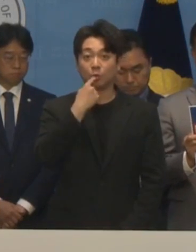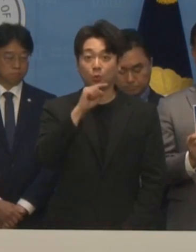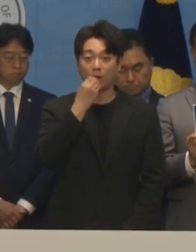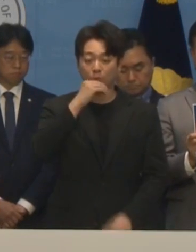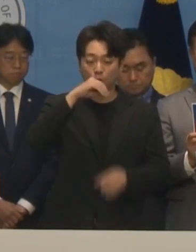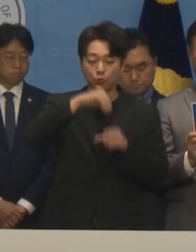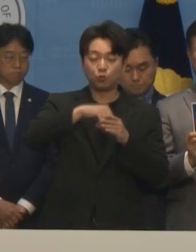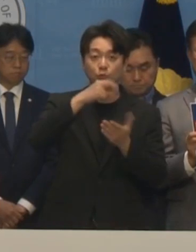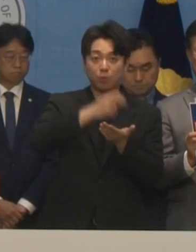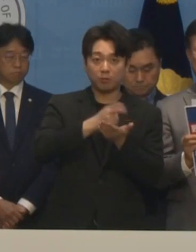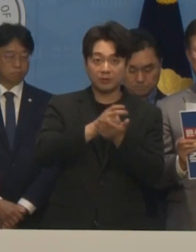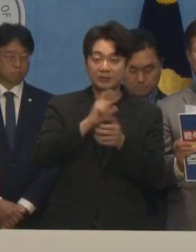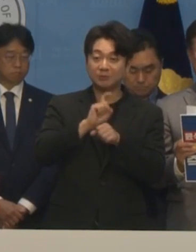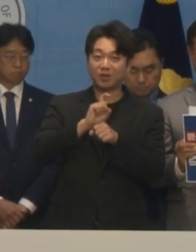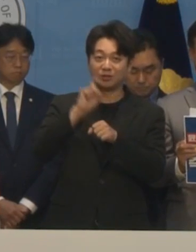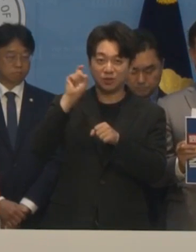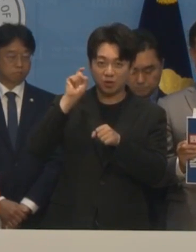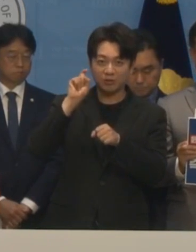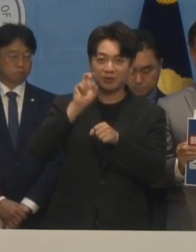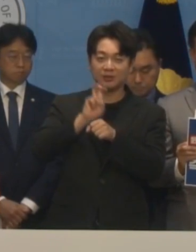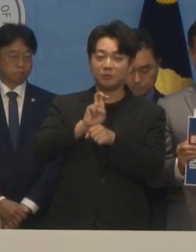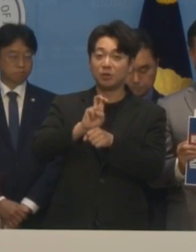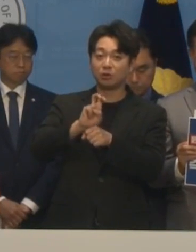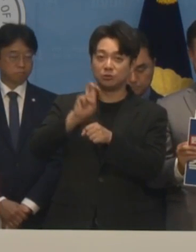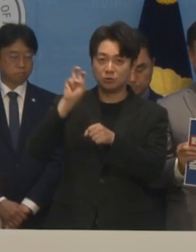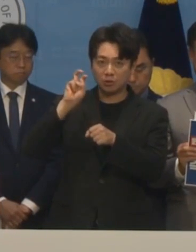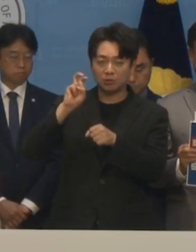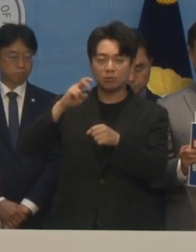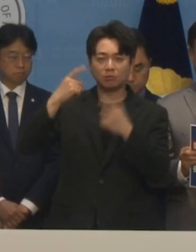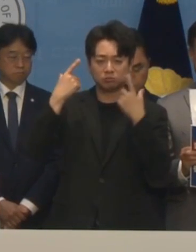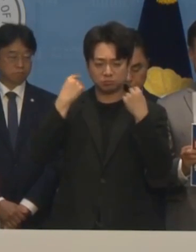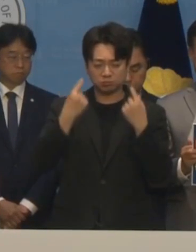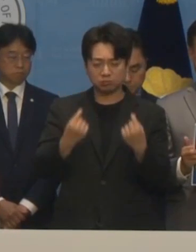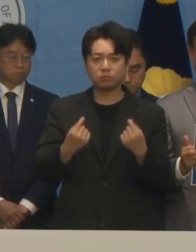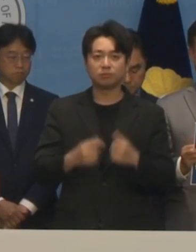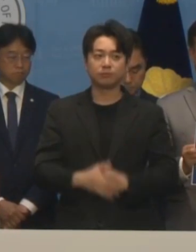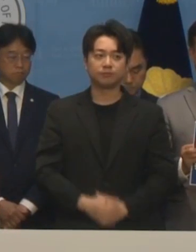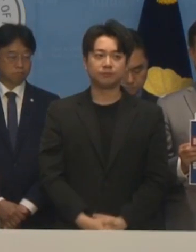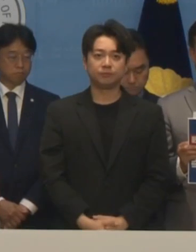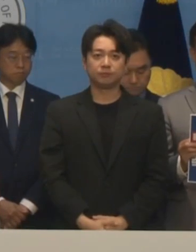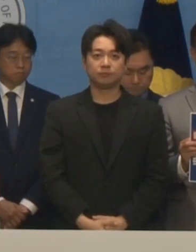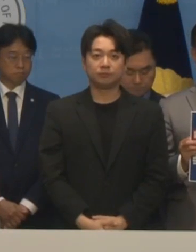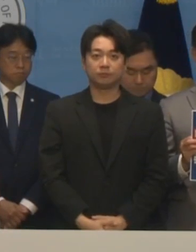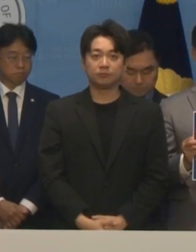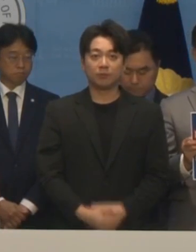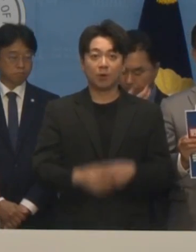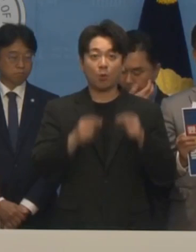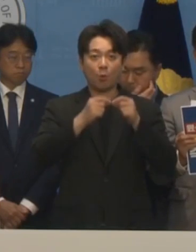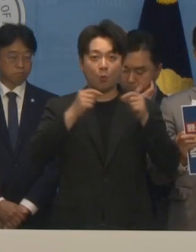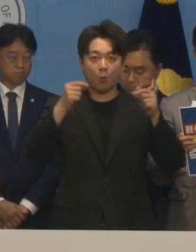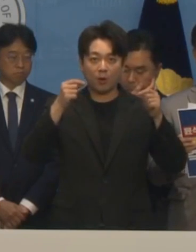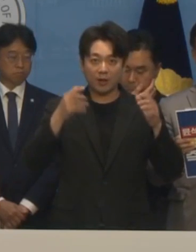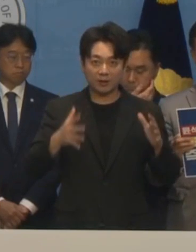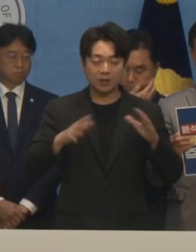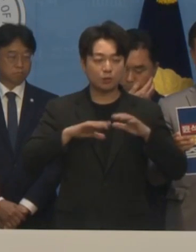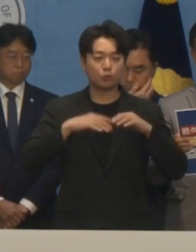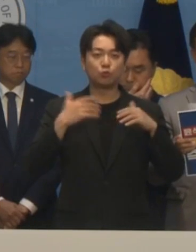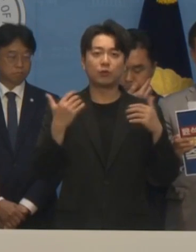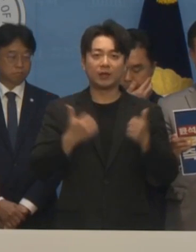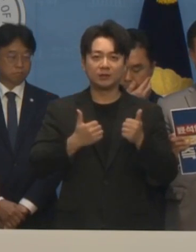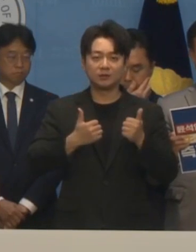10년 전에도 있었고 20년 전에도 존재했습니다. 그렇게 오랜 기간 국회를